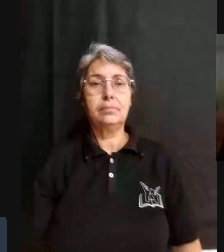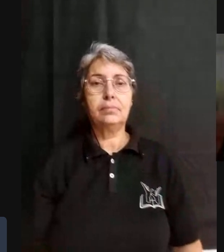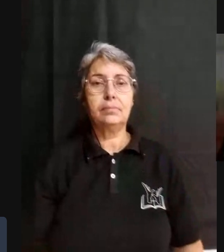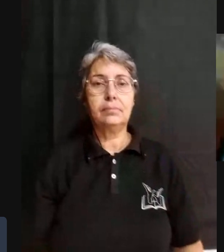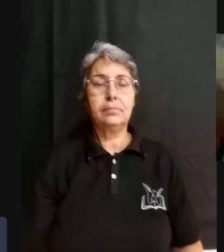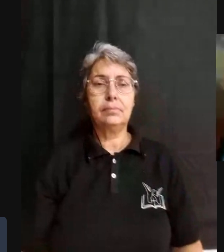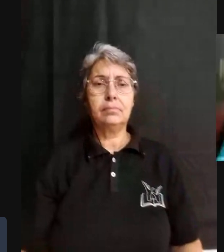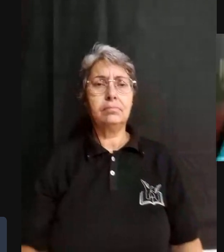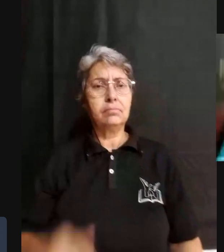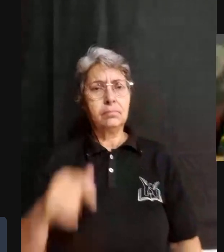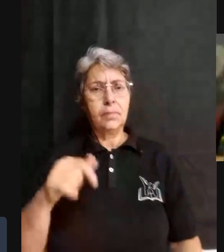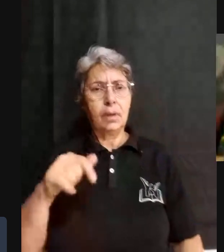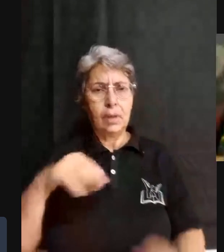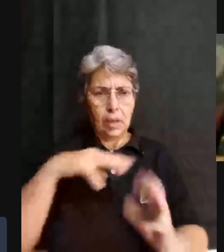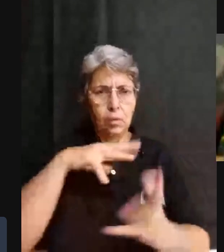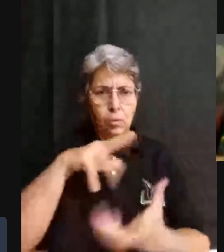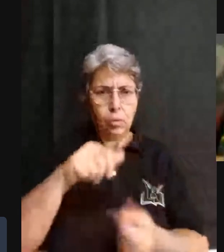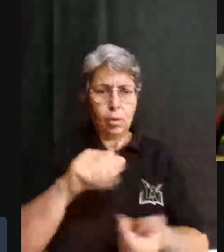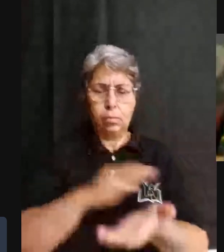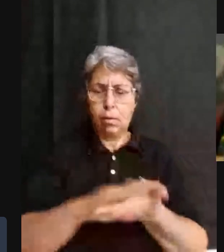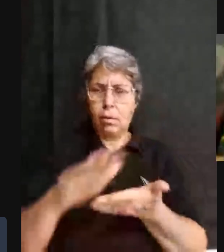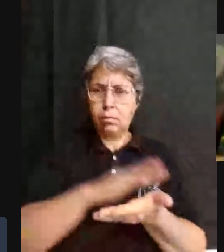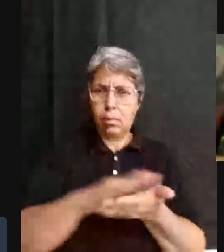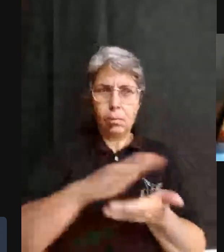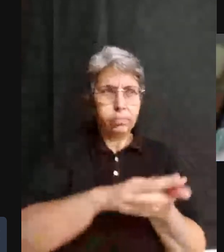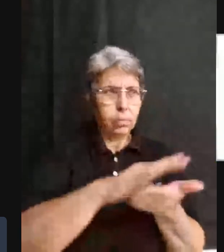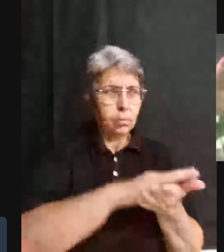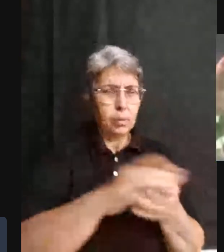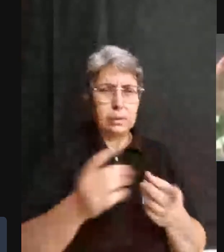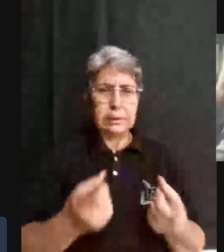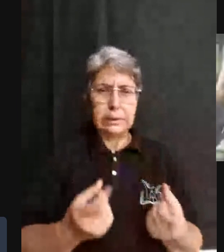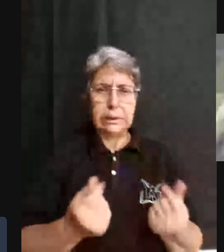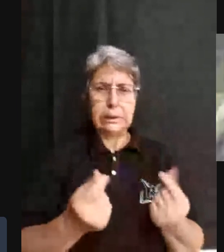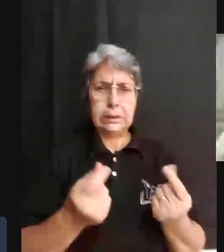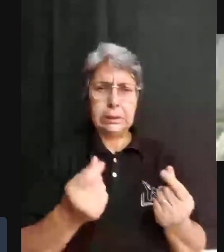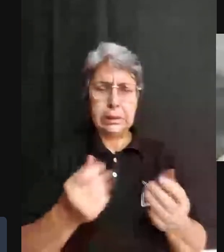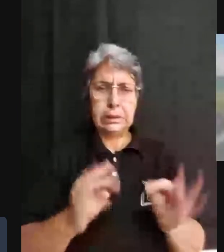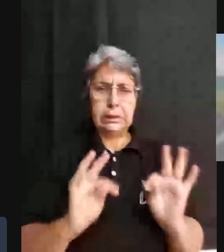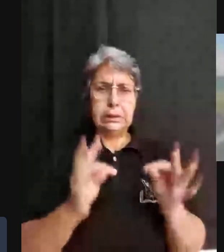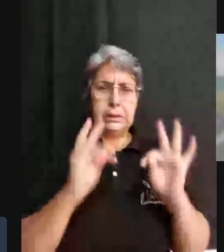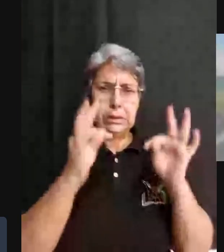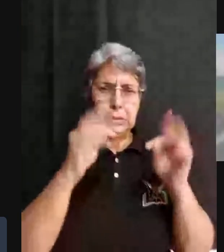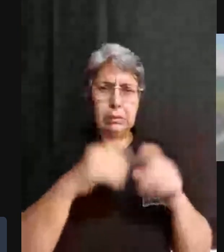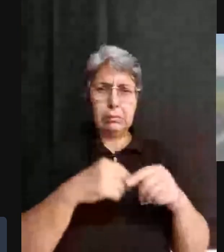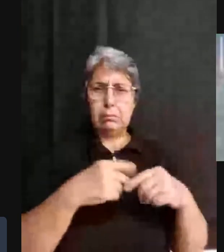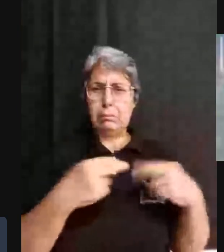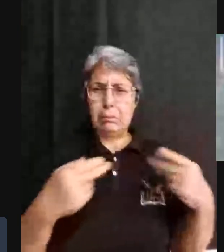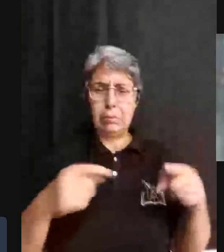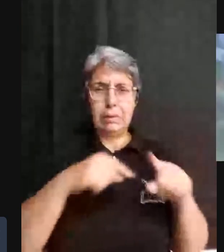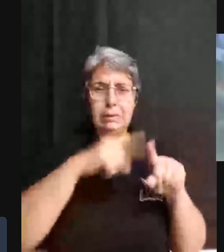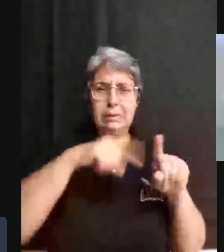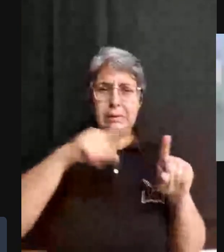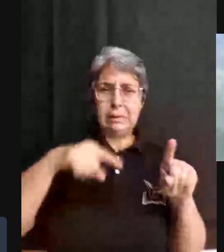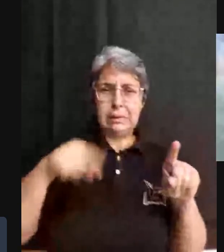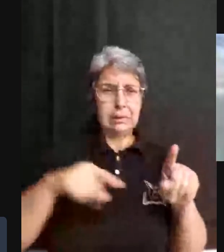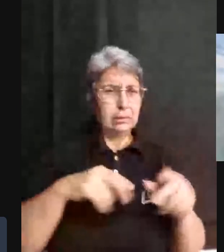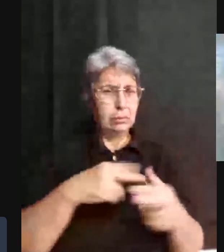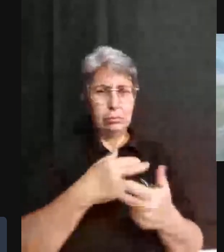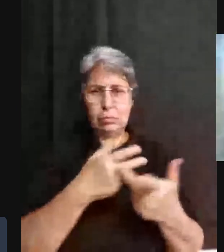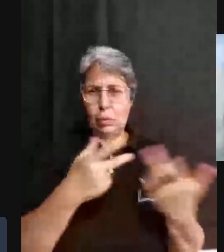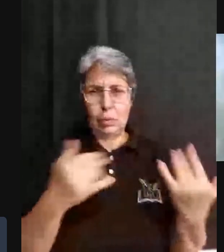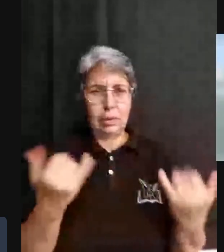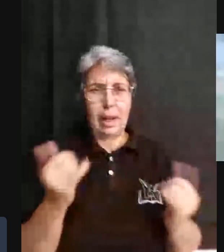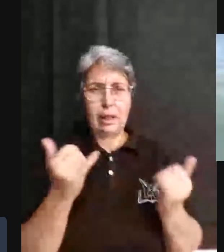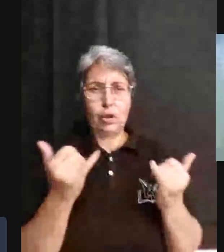Bilhões de dólares gastos com recursos eletrônicos e gráficos nunca iluminarão a Terra